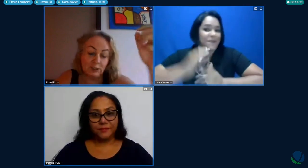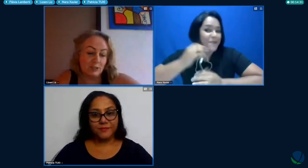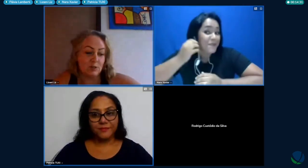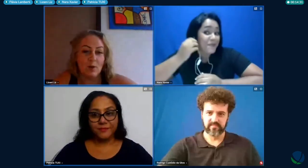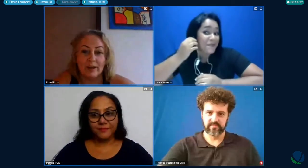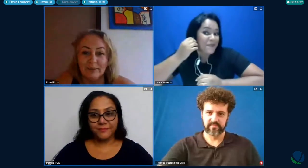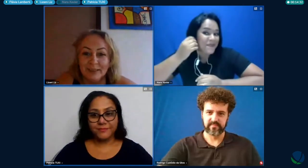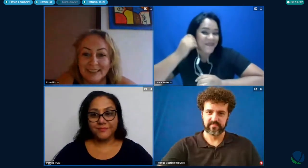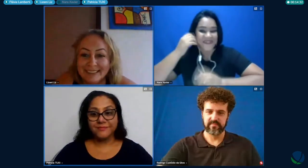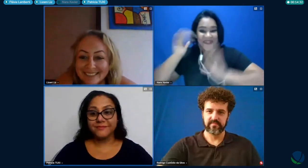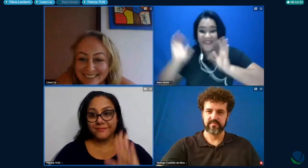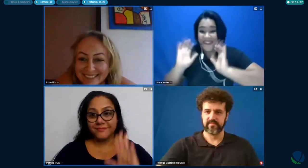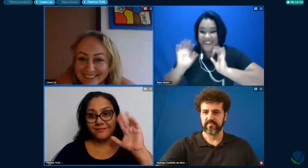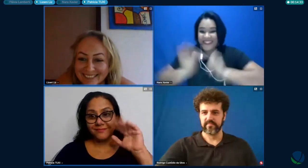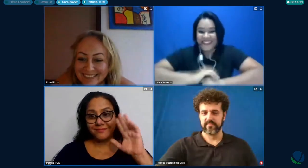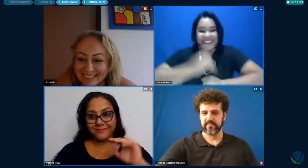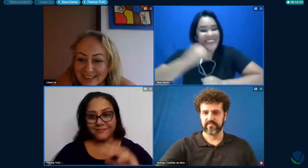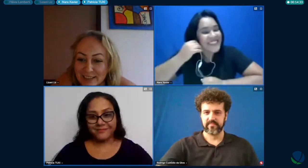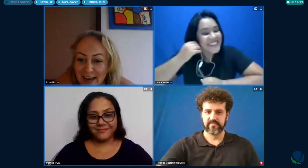Deixa eu ir embora.